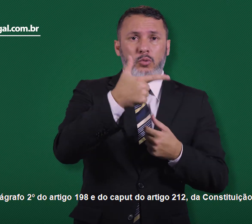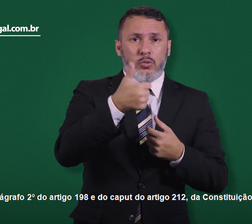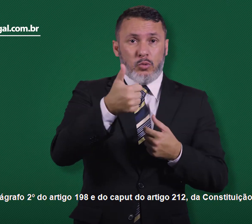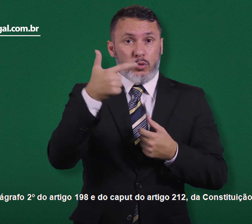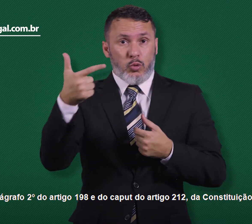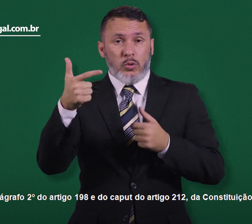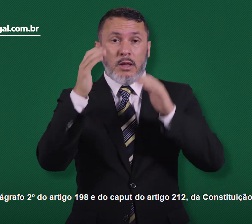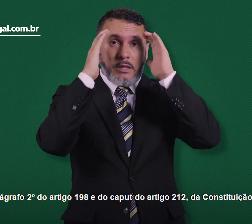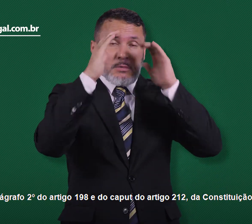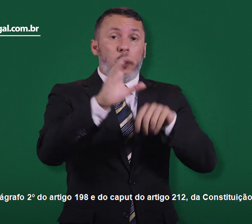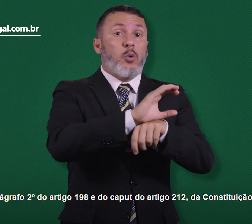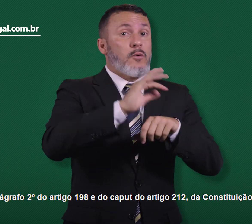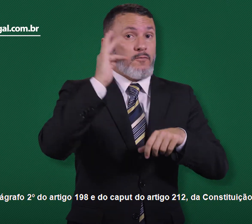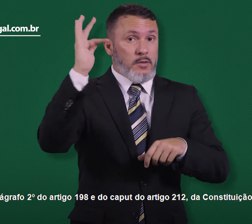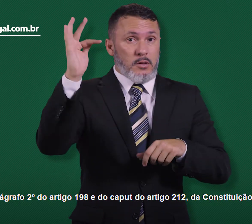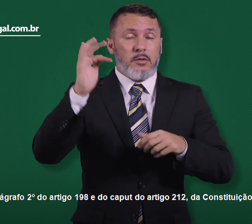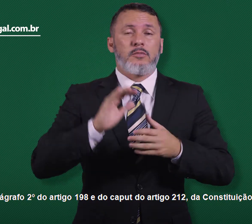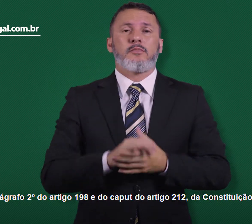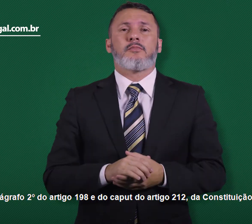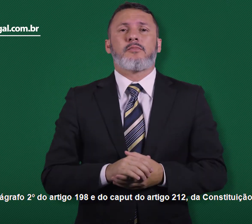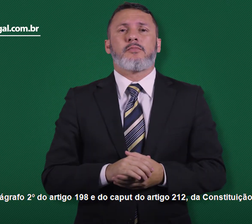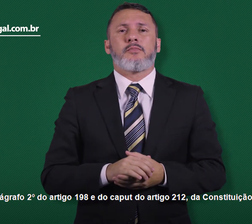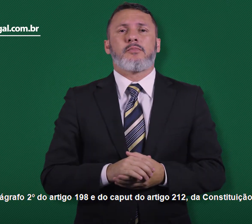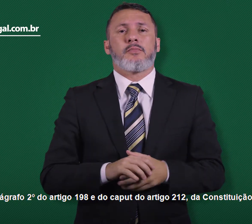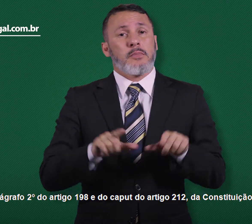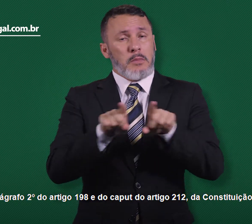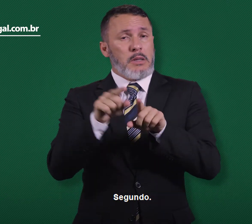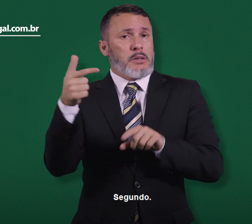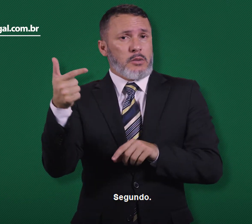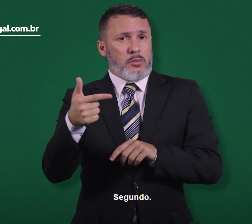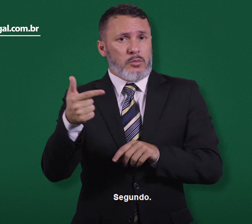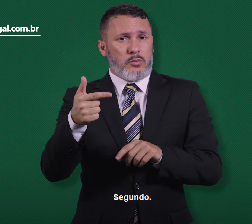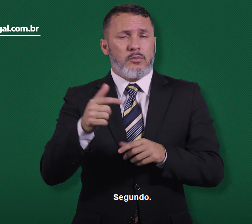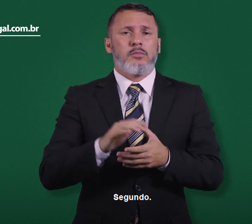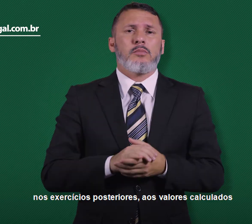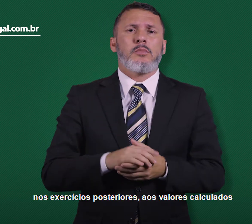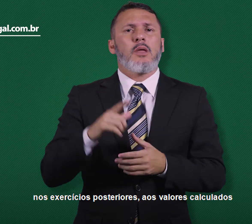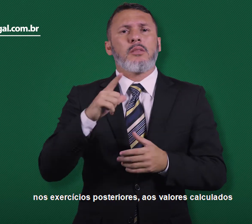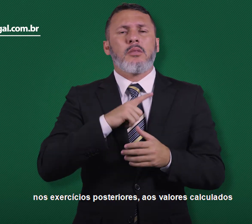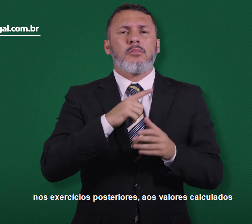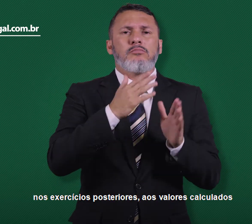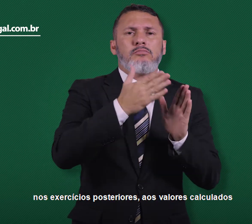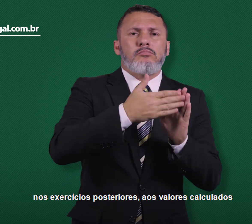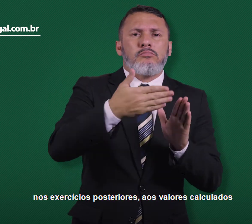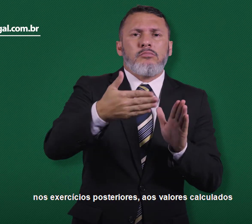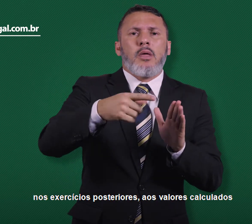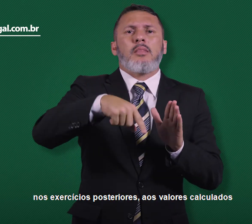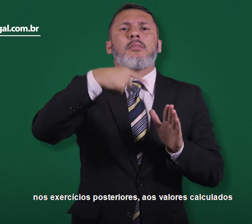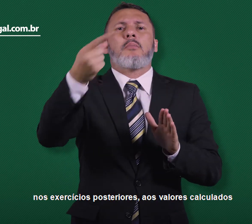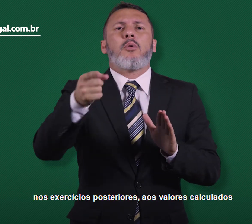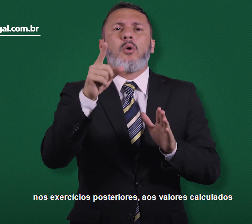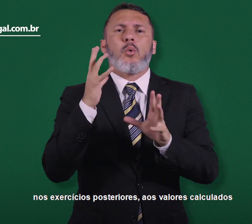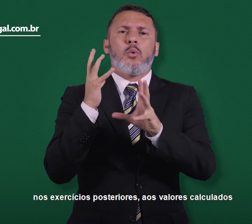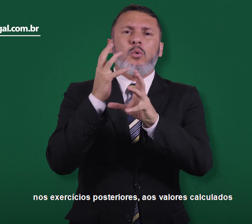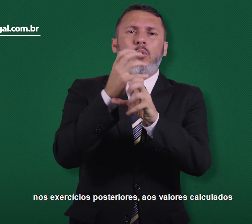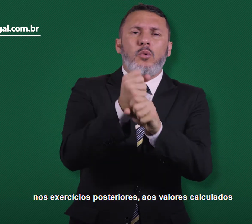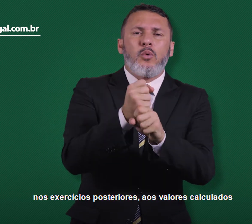212 da Constituição Federal, e, segundo, nos exercícios posteriores aos valores